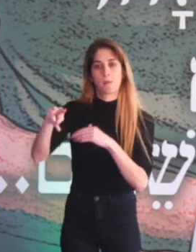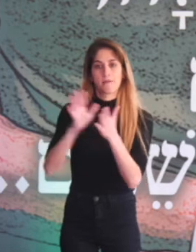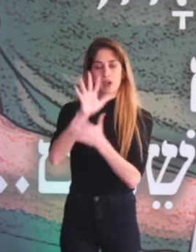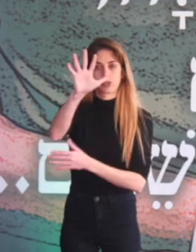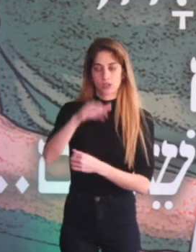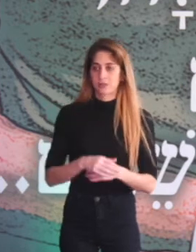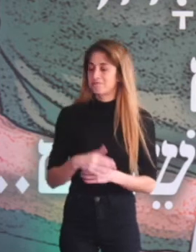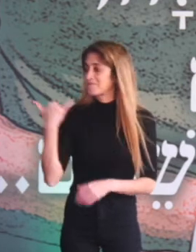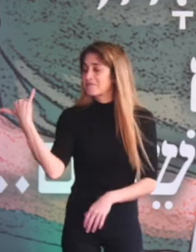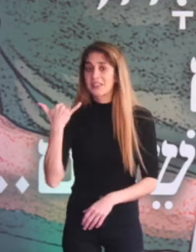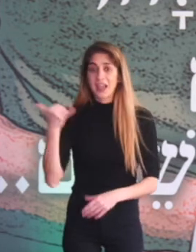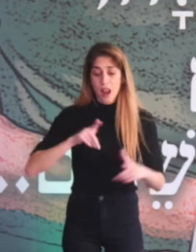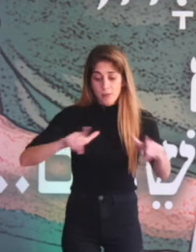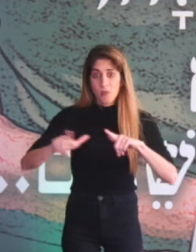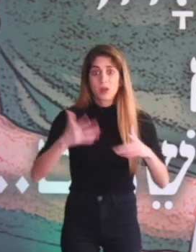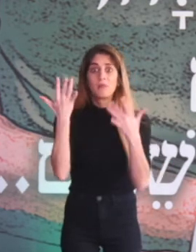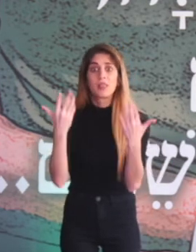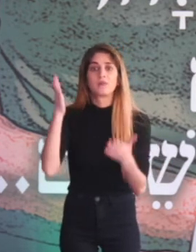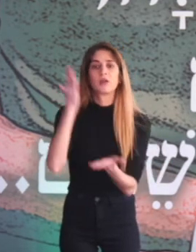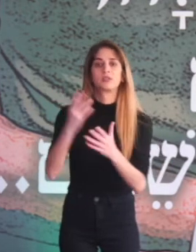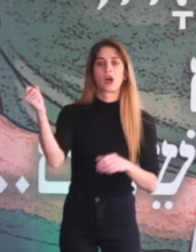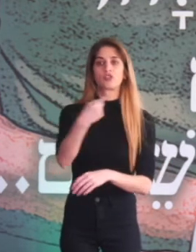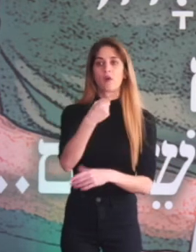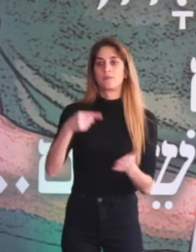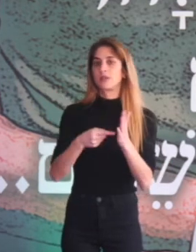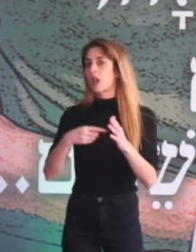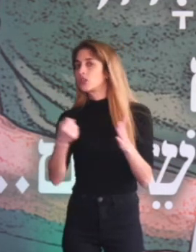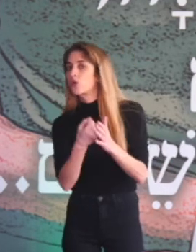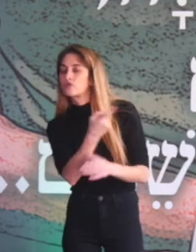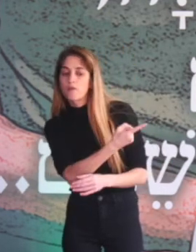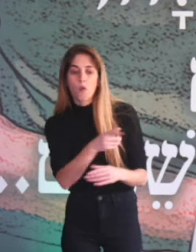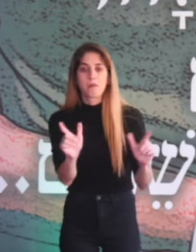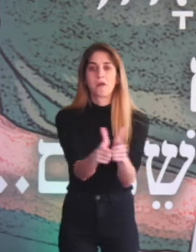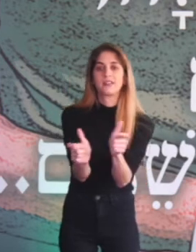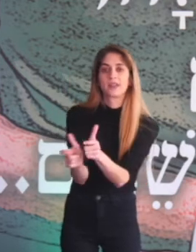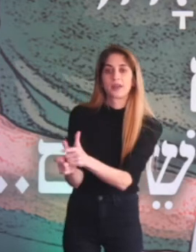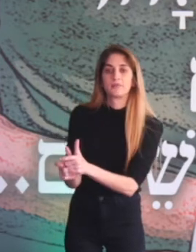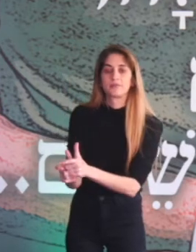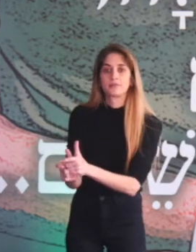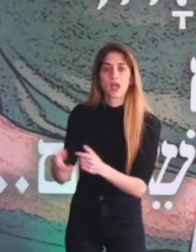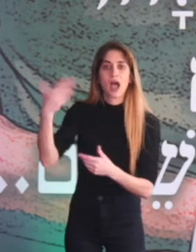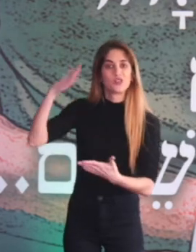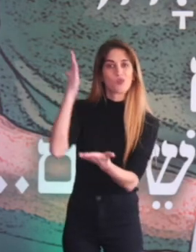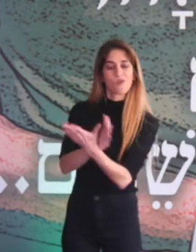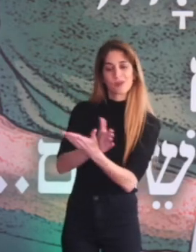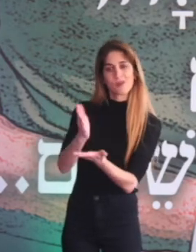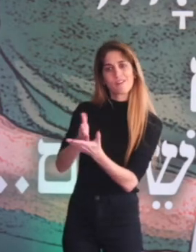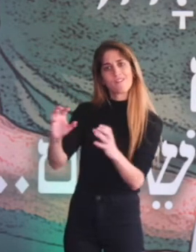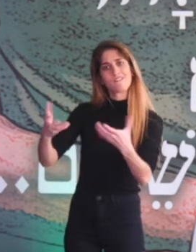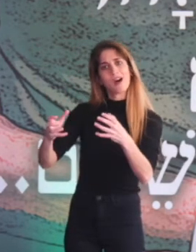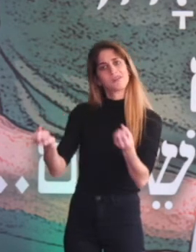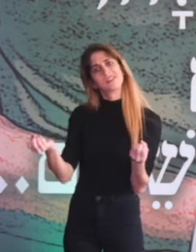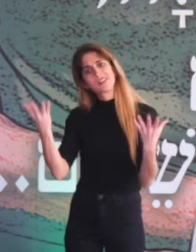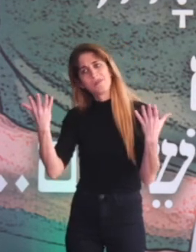2015. בדרך כלל מיפויים היו באמצע השבוע, כי בסופה שהיו לנו מעצרים וכו'. היינו קובעים כפר באופן די